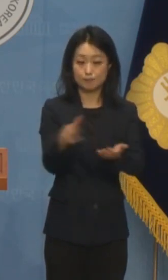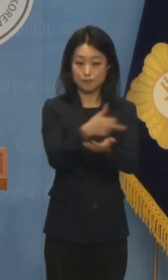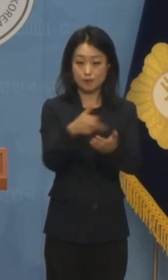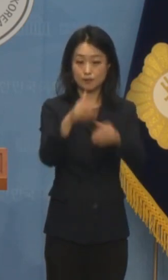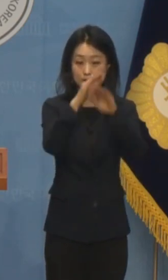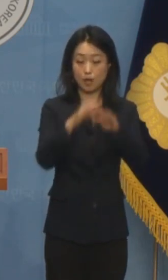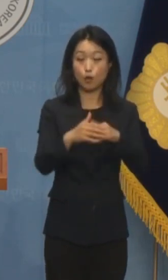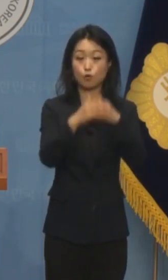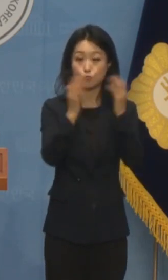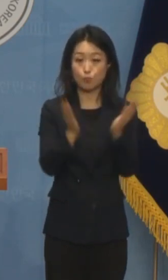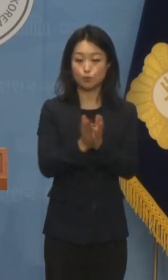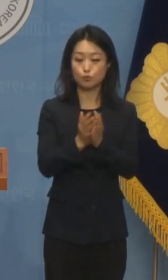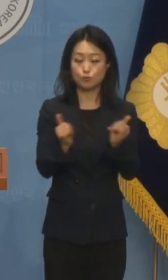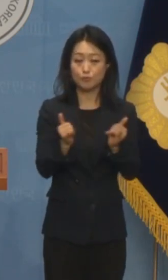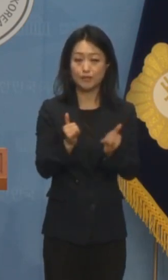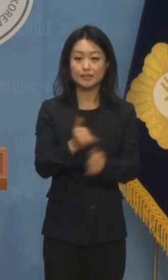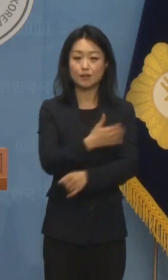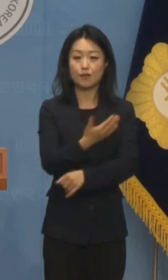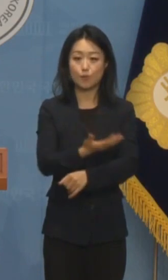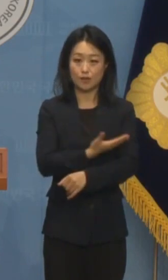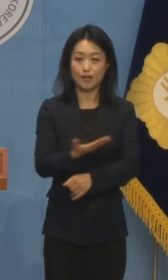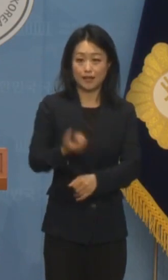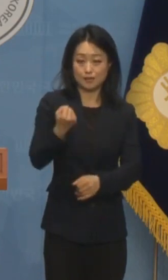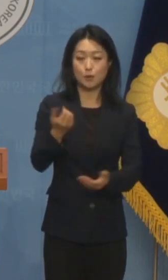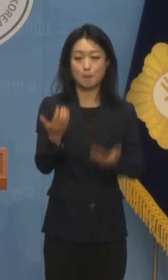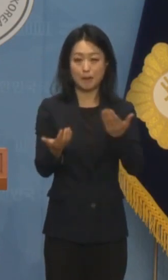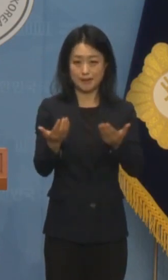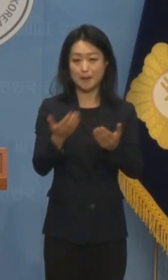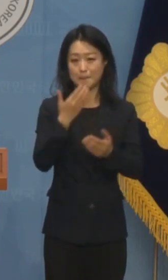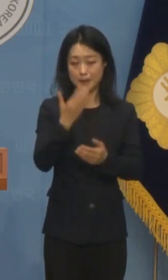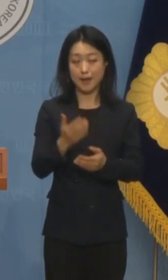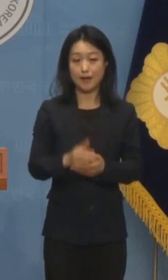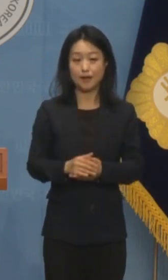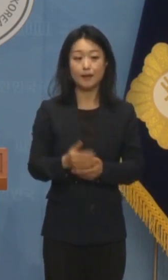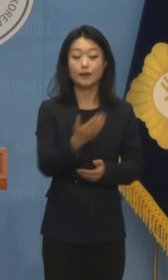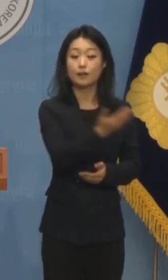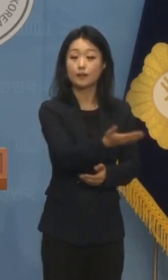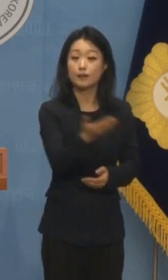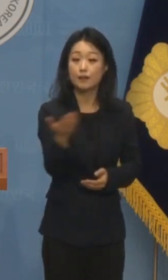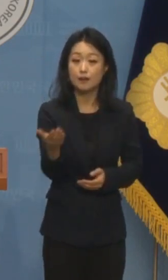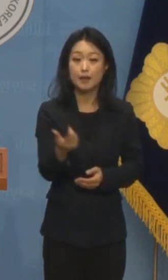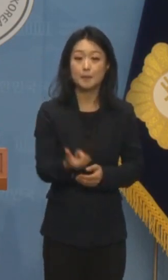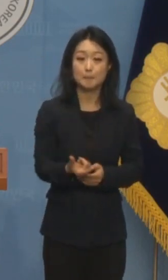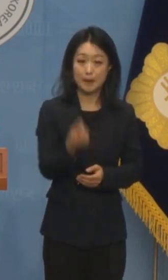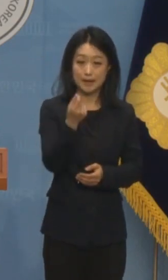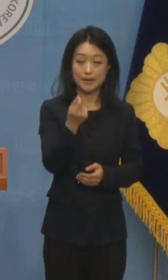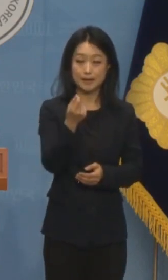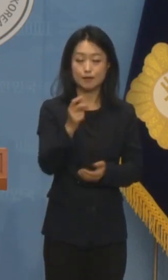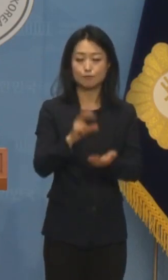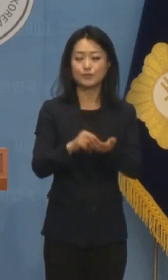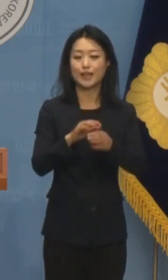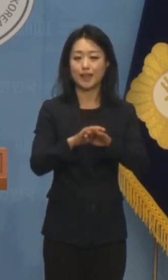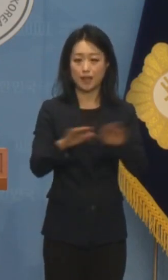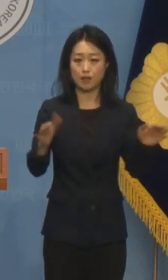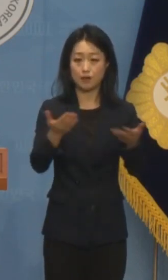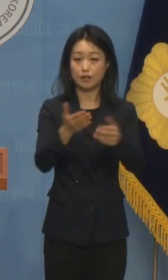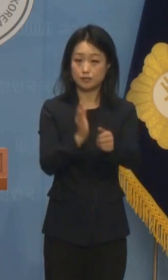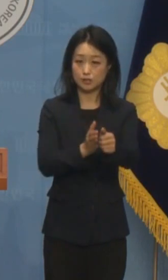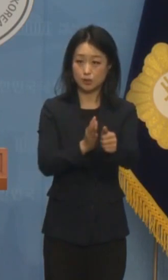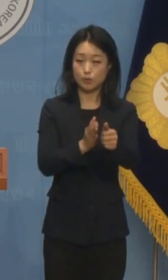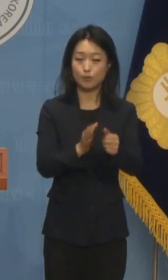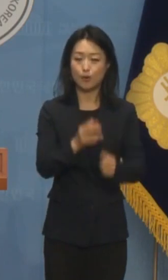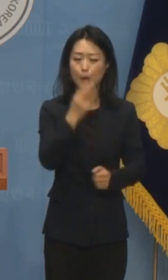국민께 구해야 합니다 는 하루 빨리 빠르고 간단한 해결책을 실행해